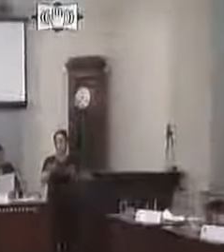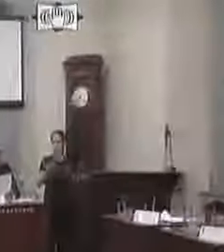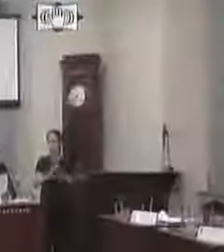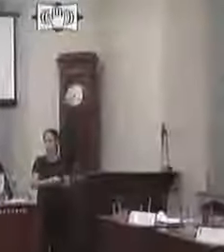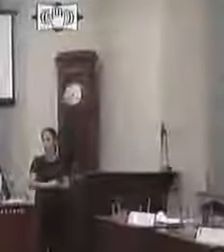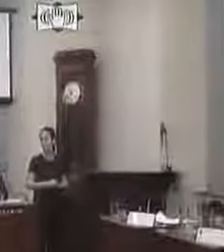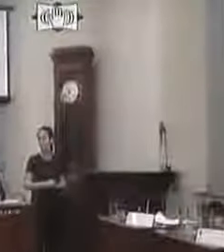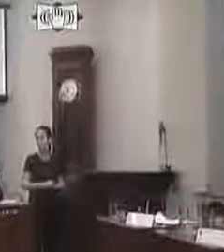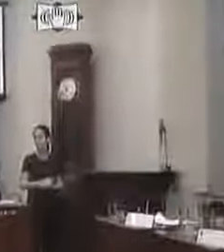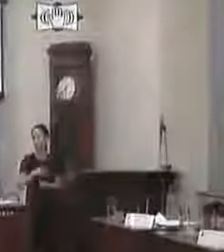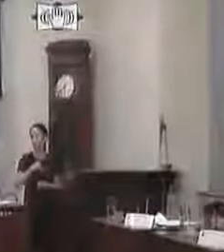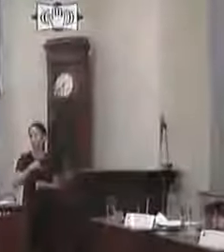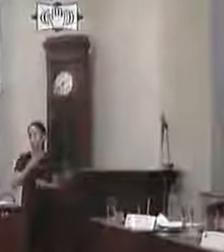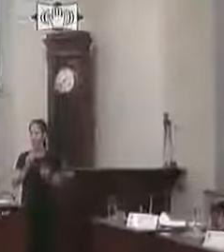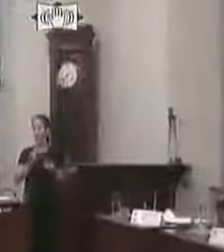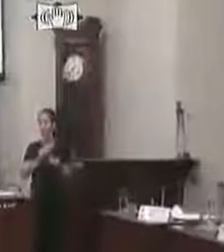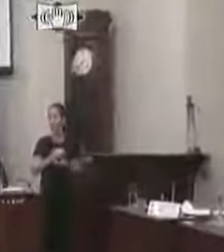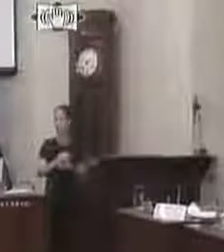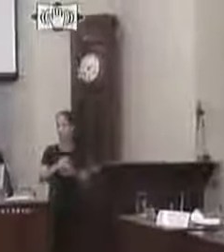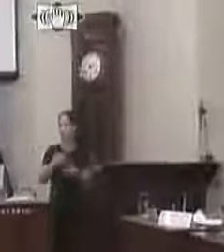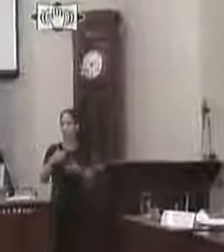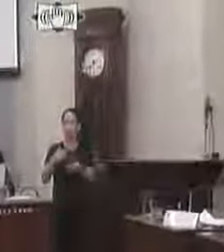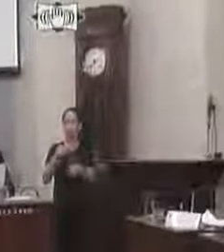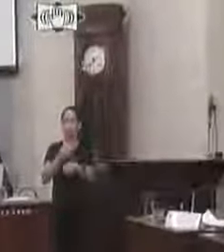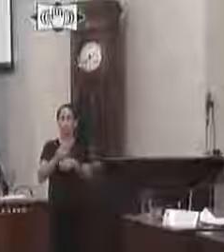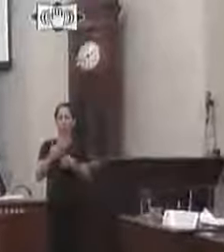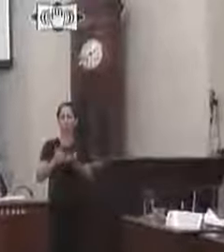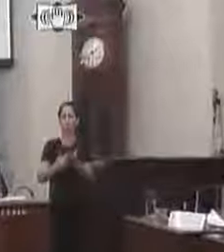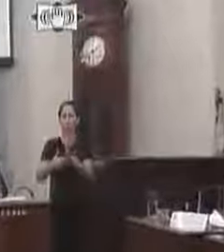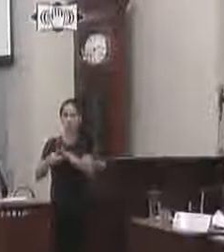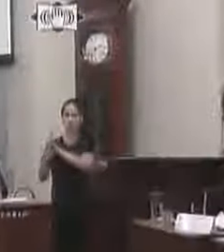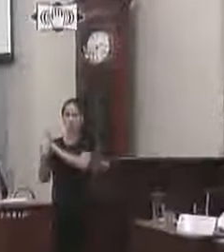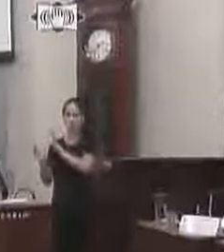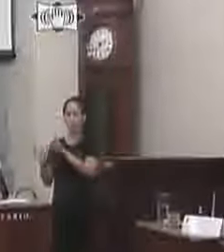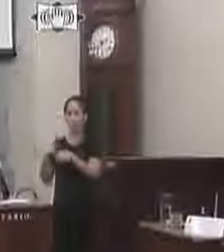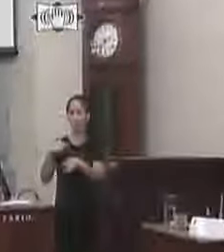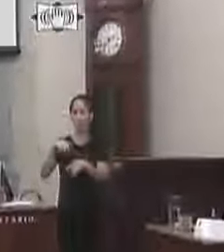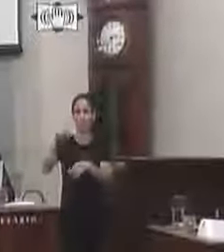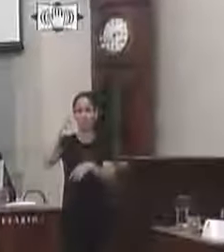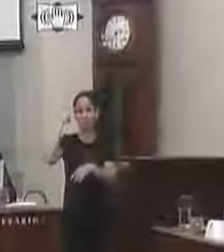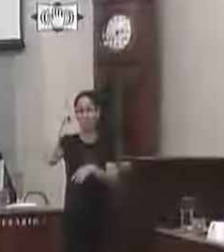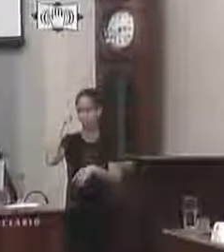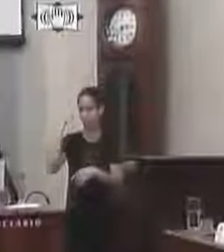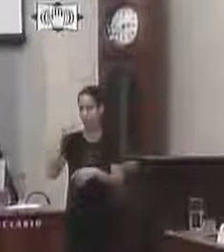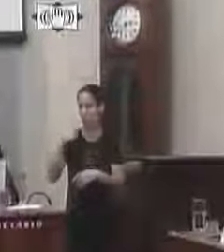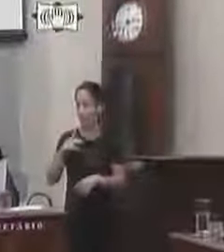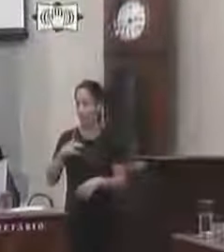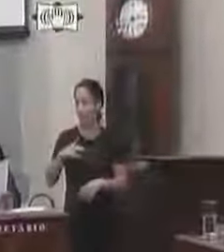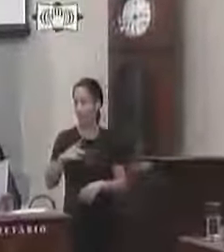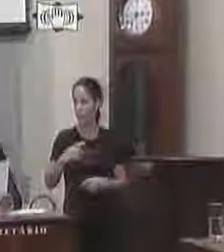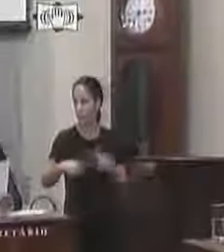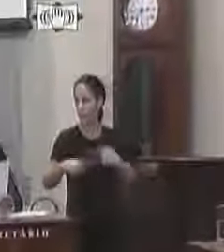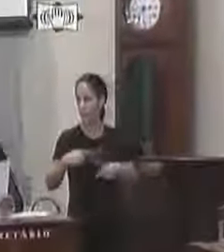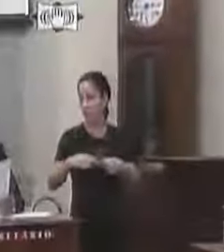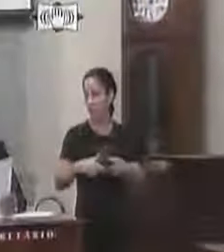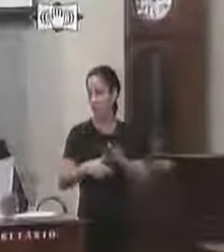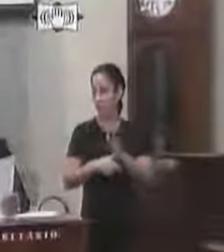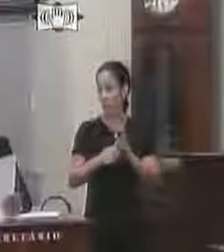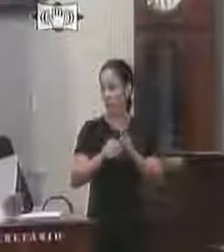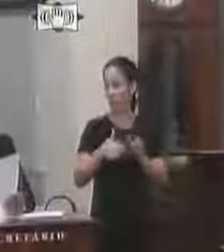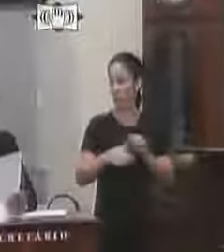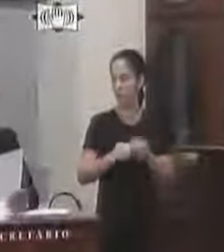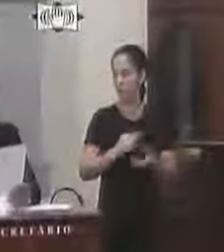hoje tendo em vista pelo incomparecimento o fato de ter viajado pelo interior do estado de São Paulo para ocupar a agenda partidária já previamente